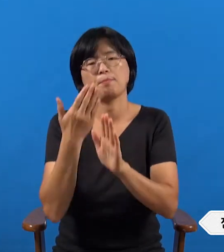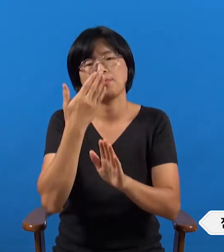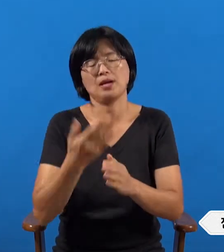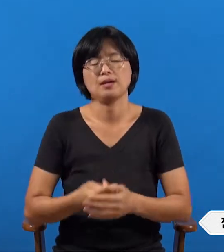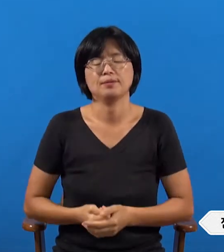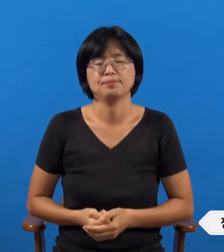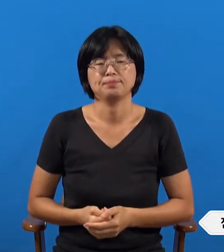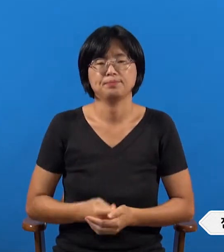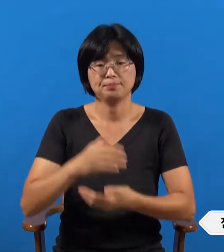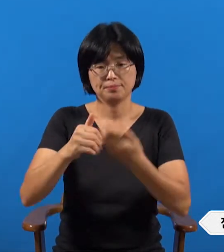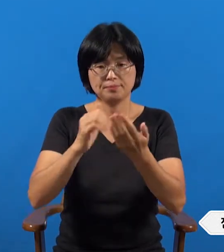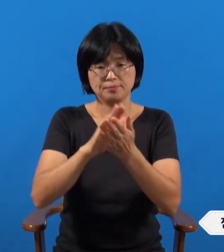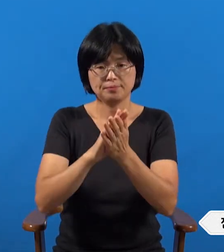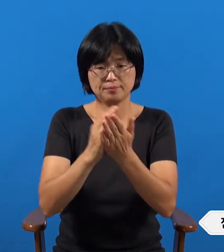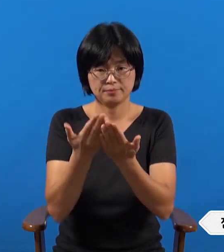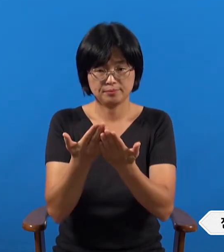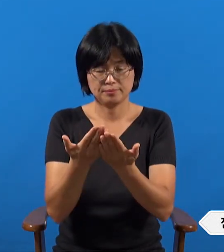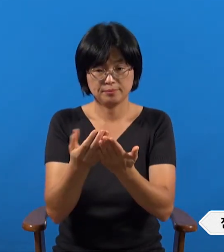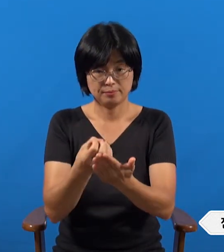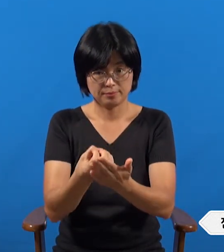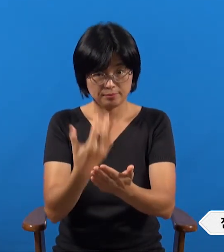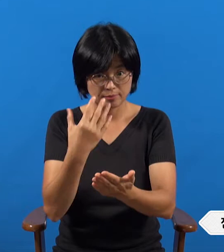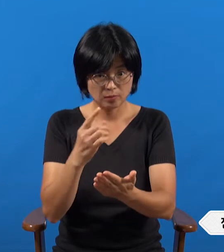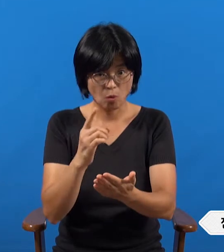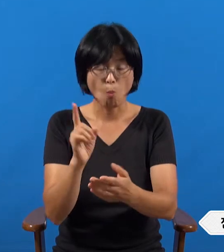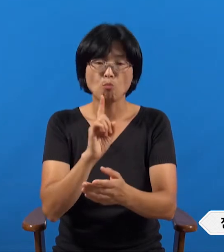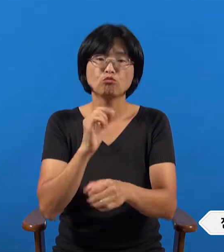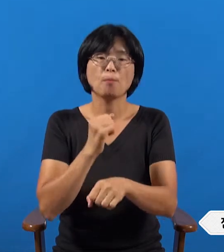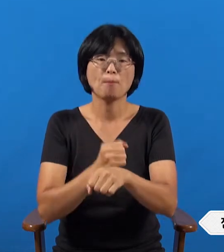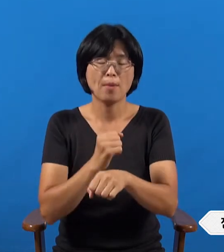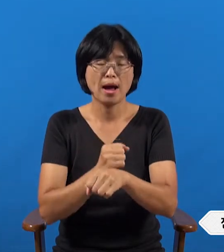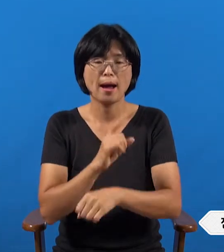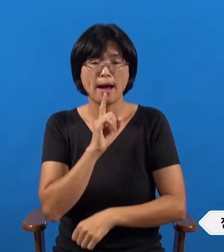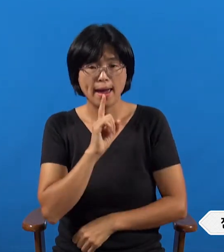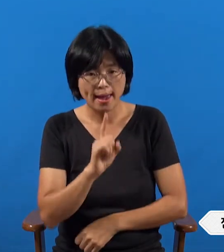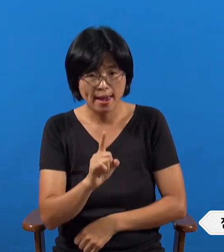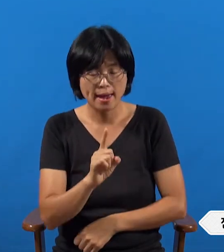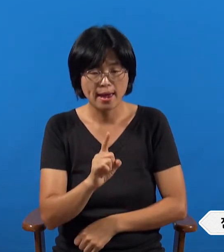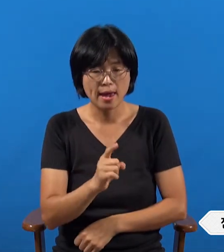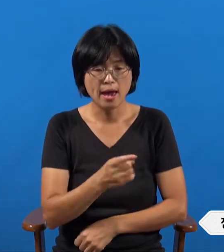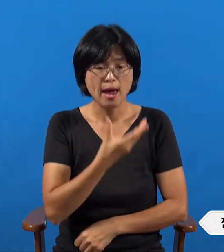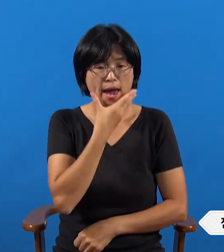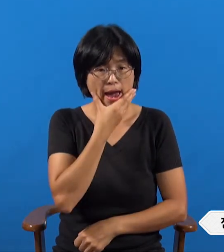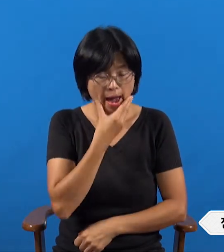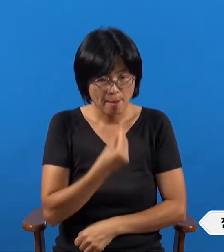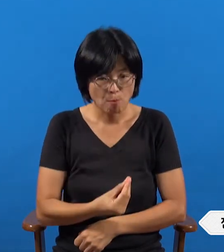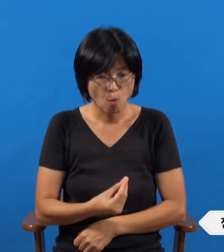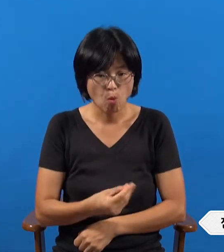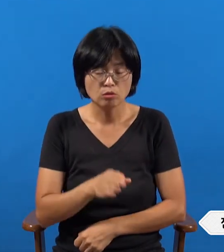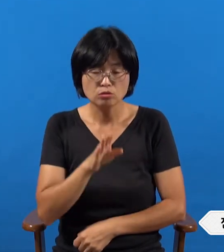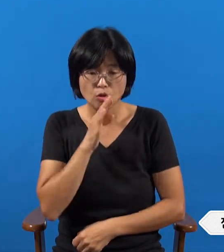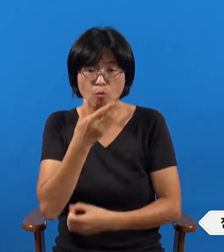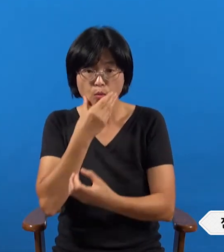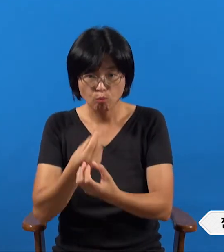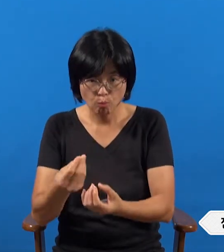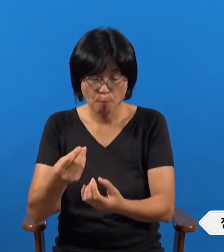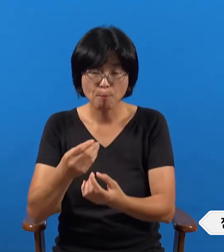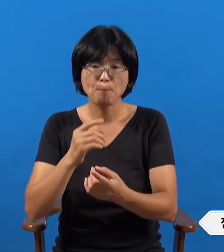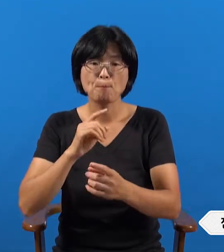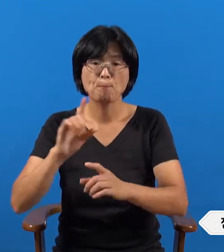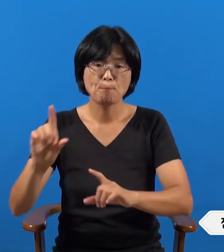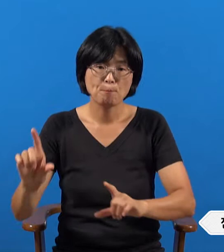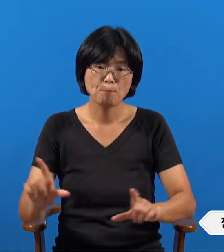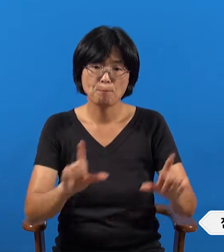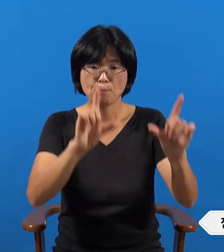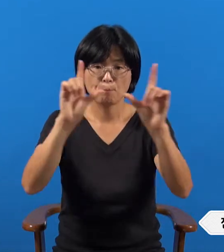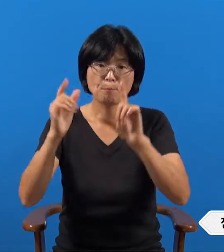성경은 우리에게 말씀합니다. 우리가 어떤 말을 할 것인가? 바로 행복이 축복이 되는 삶은 행복이